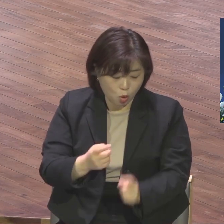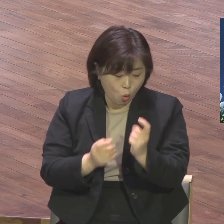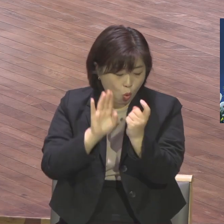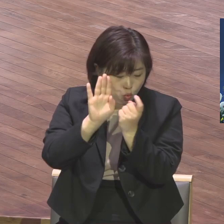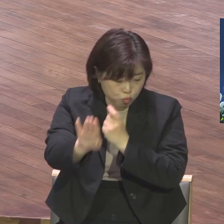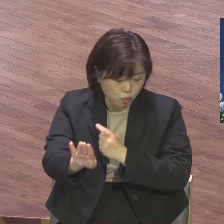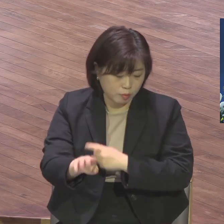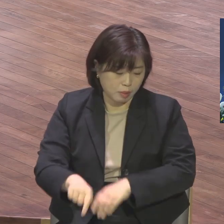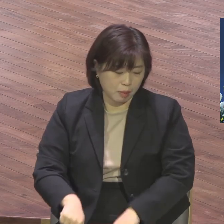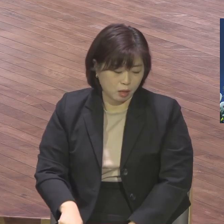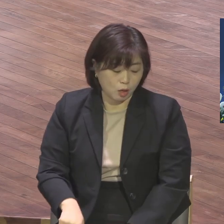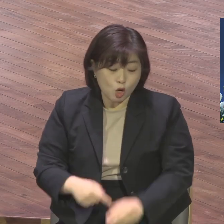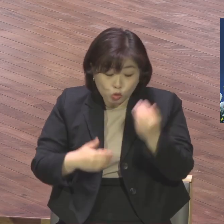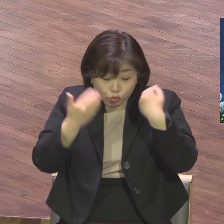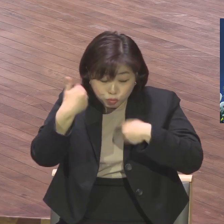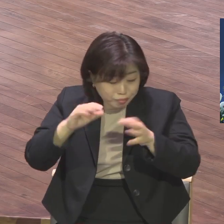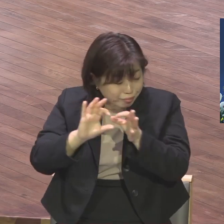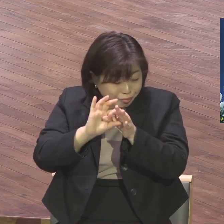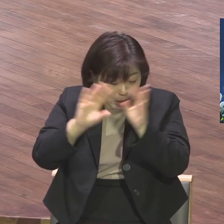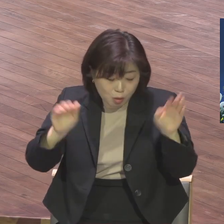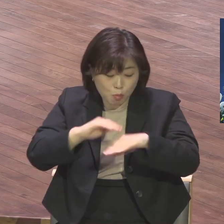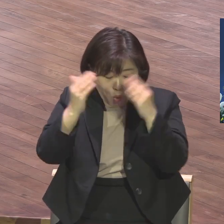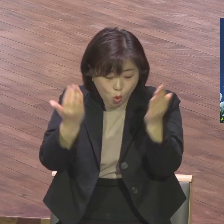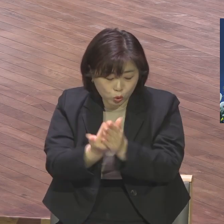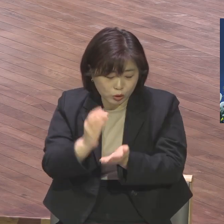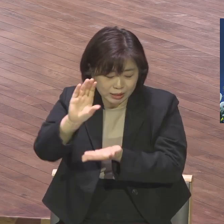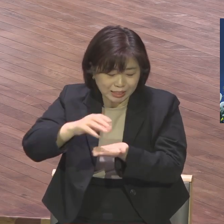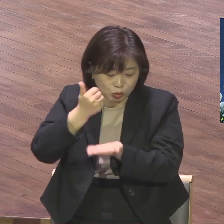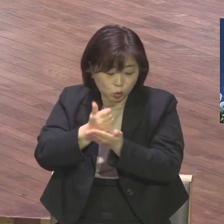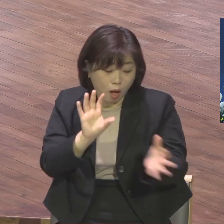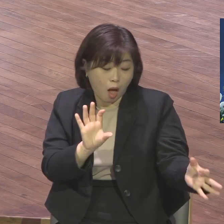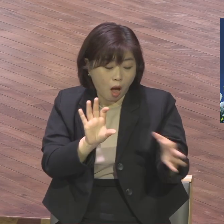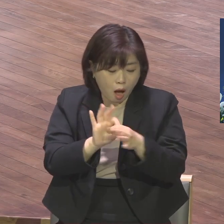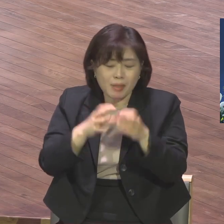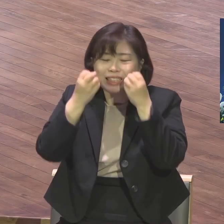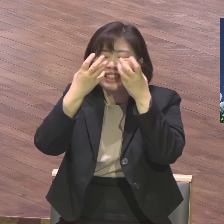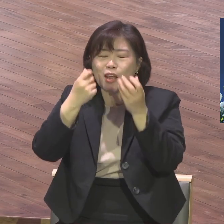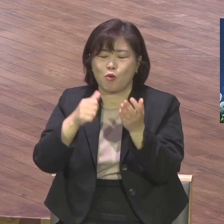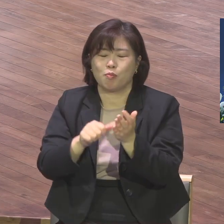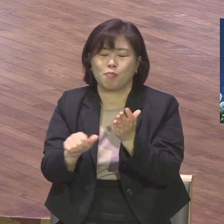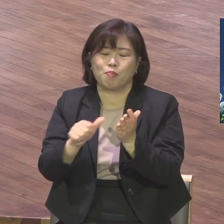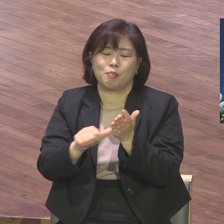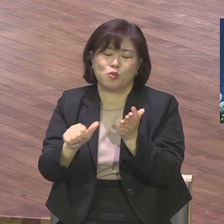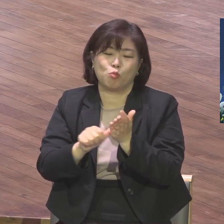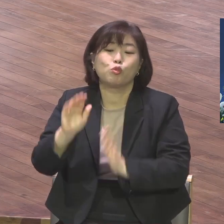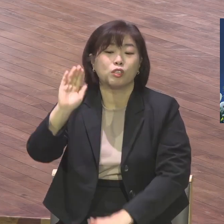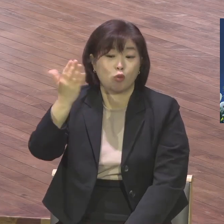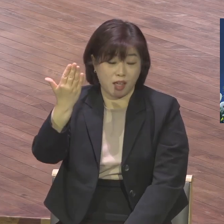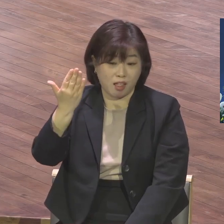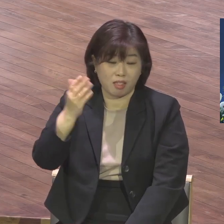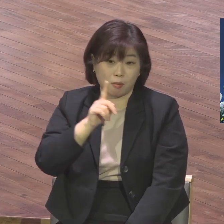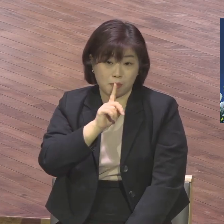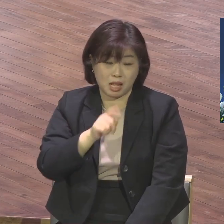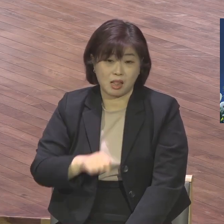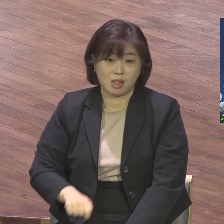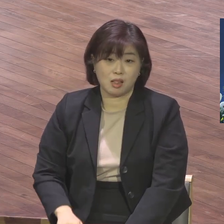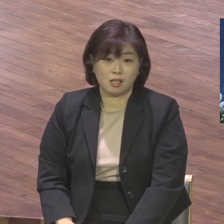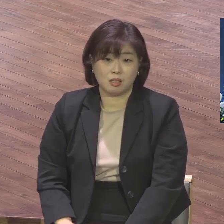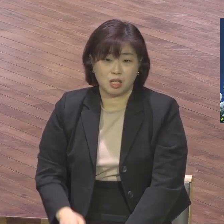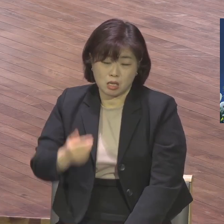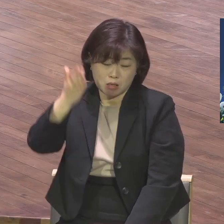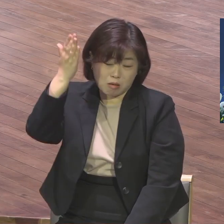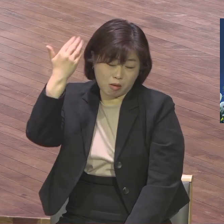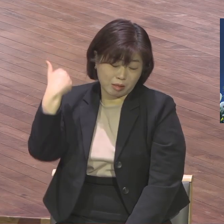누구든지 그리스도 예수 안에 있으면 새로운 피조물이라. 아멘. 새로운 피조물이라. 아멘. 이전